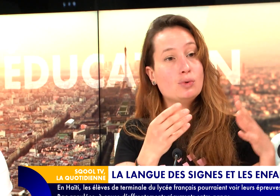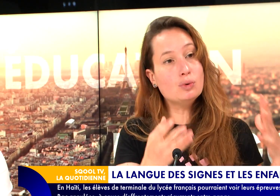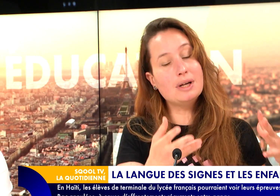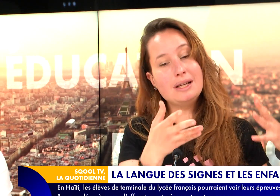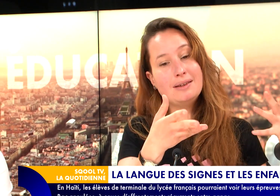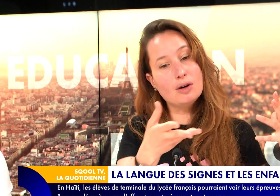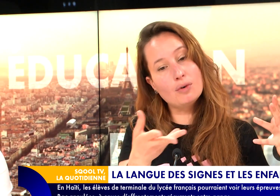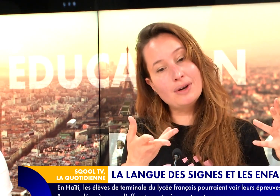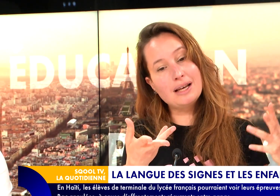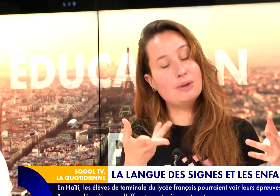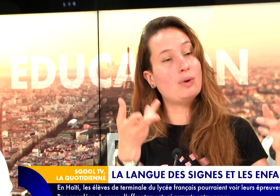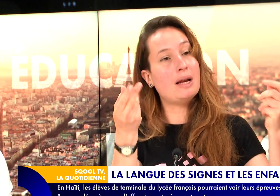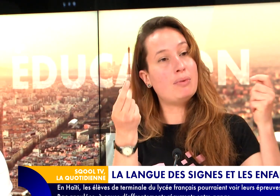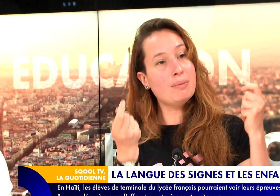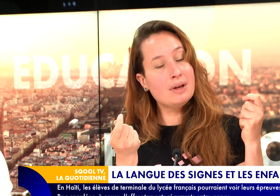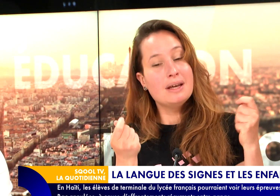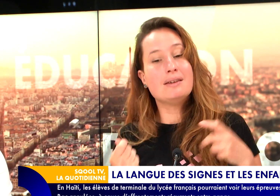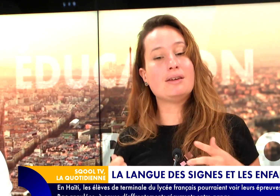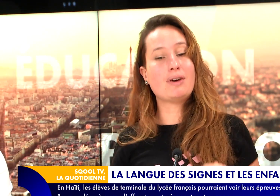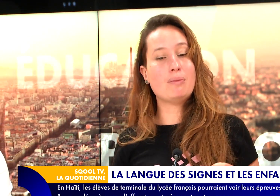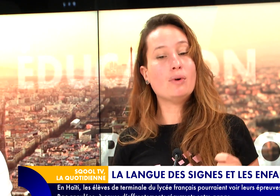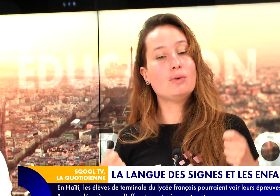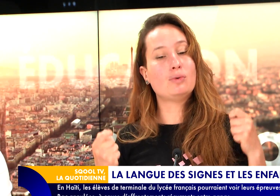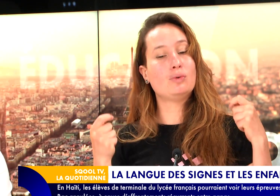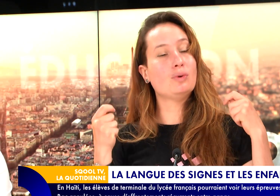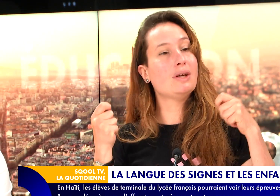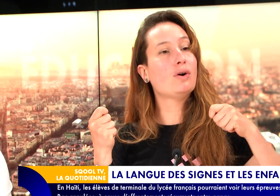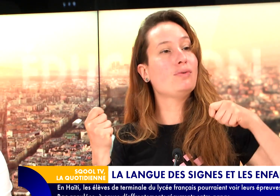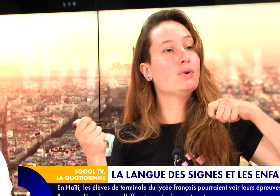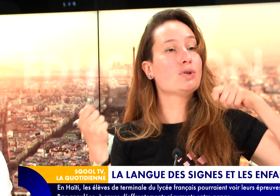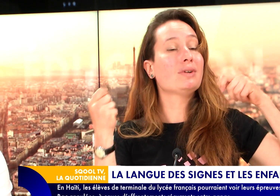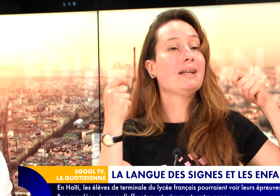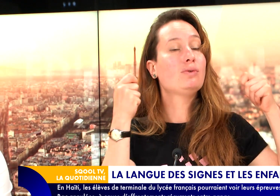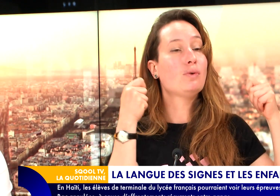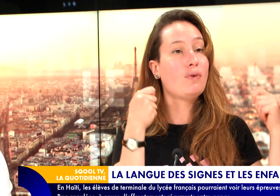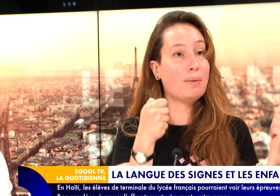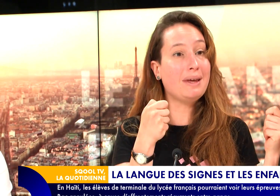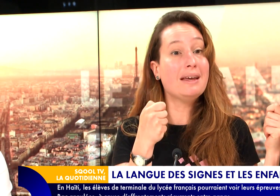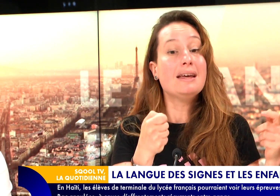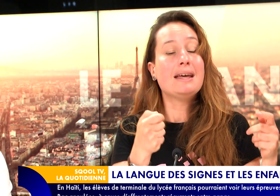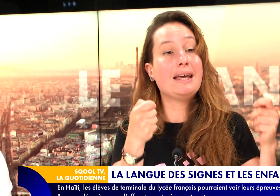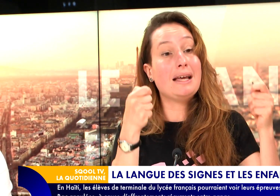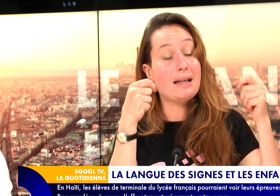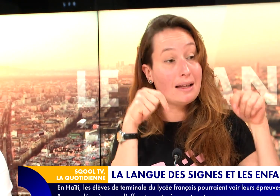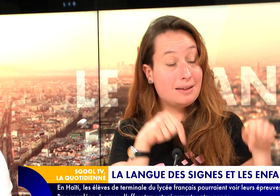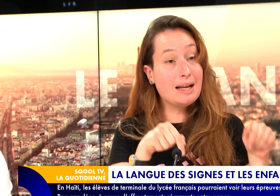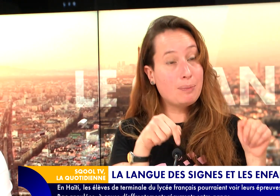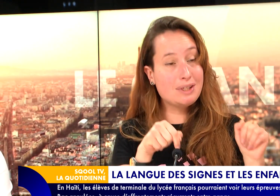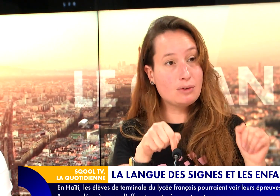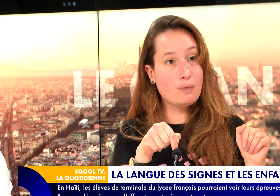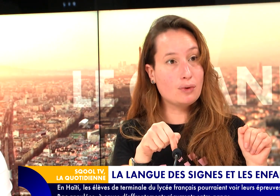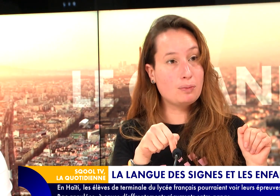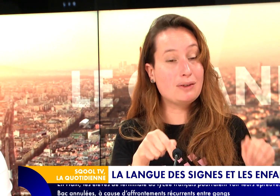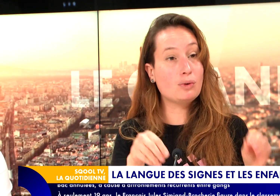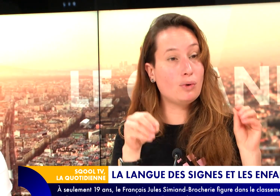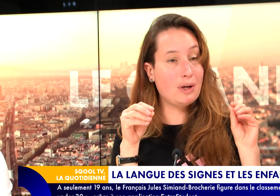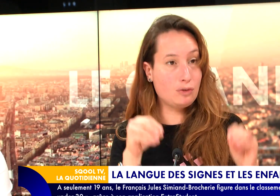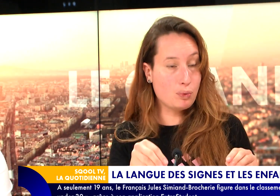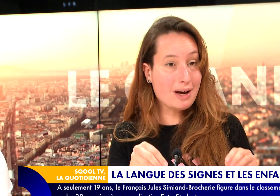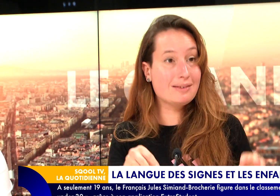coup, l'idée, en fait, là, de l'album, c'est vraiment de donner envie aux gens d'aller se former et dès la petite enfance, parce que l'espoir, c'est